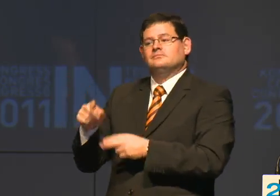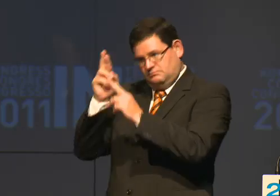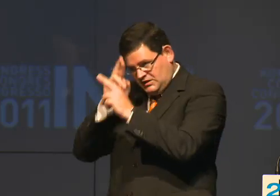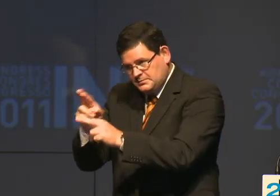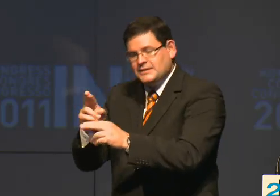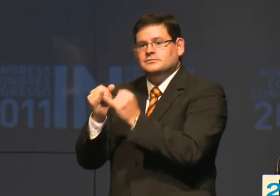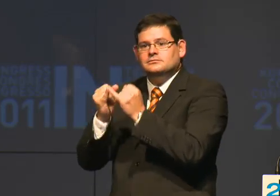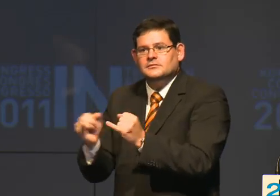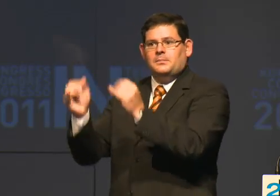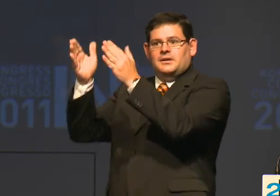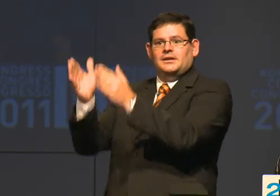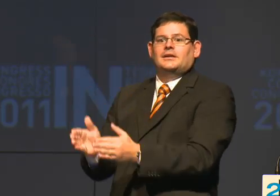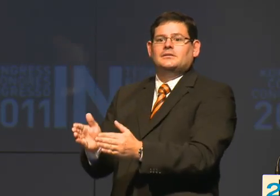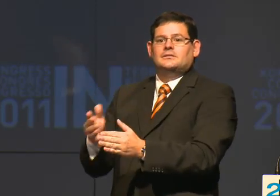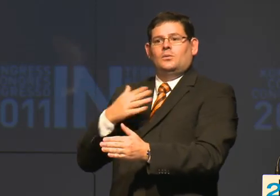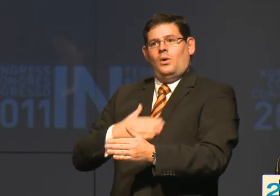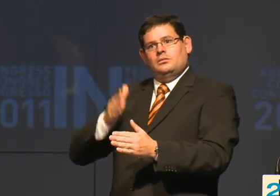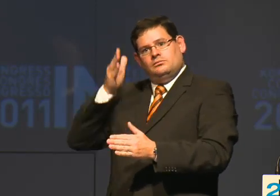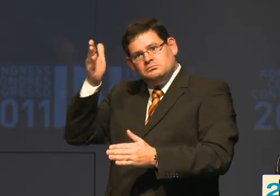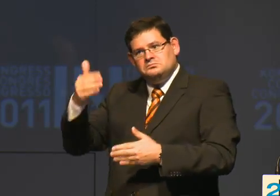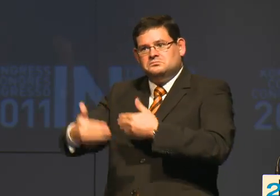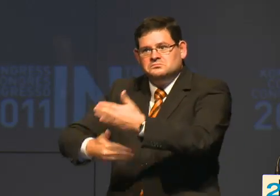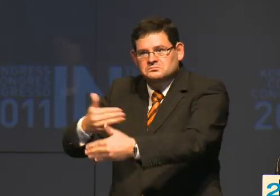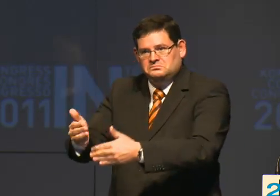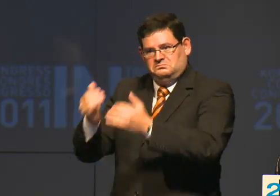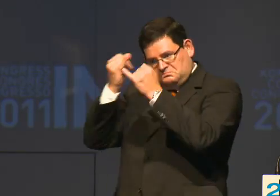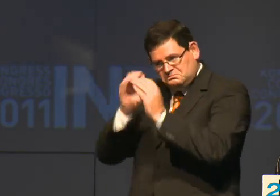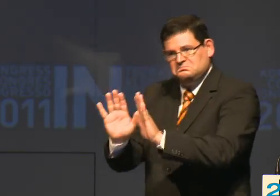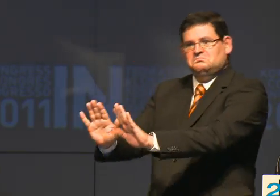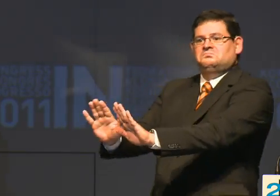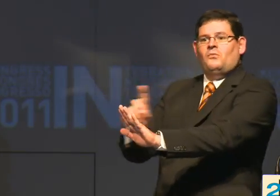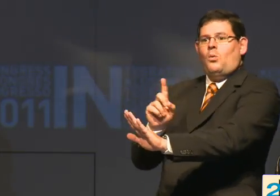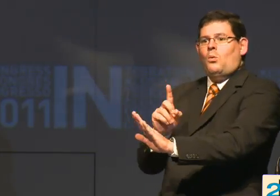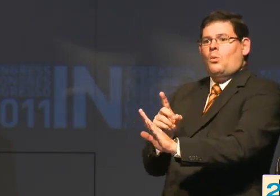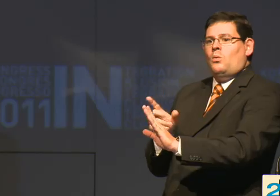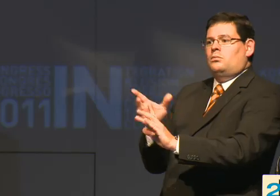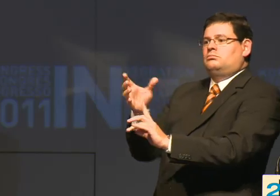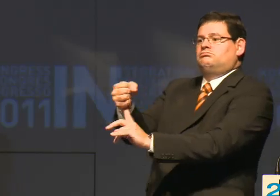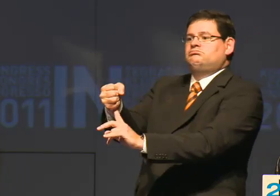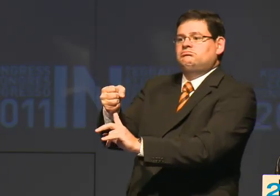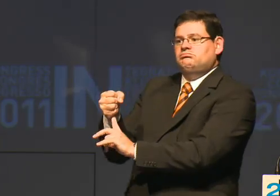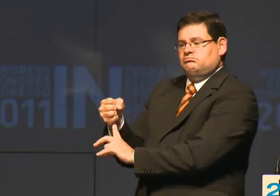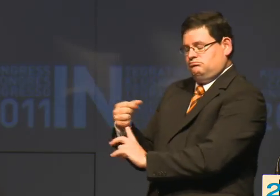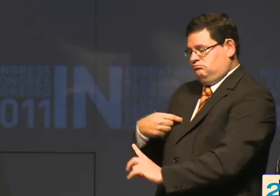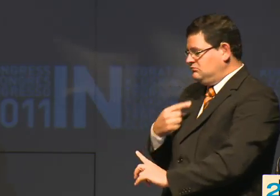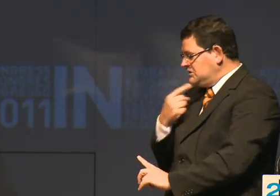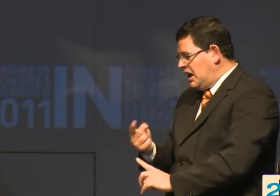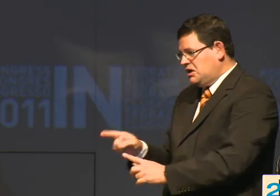que la personne doit pouvoir être reconnue dans son handicap et bénéficier de mesures, et